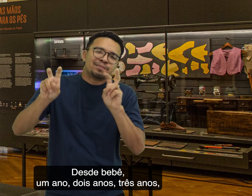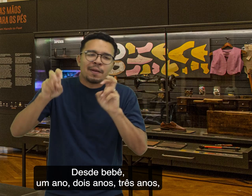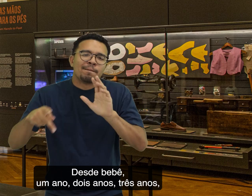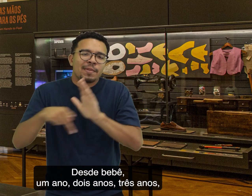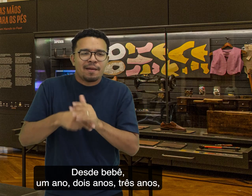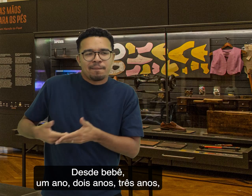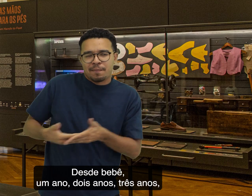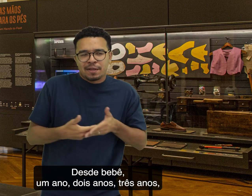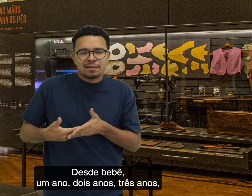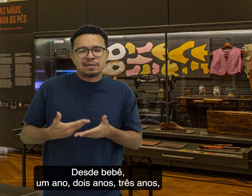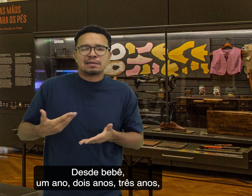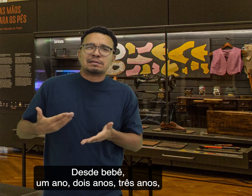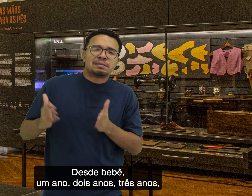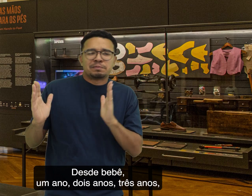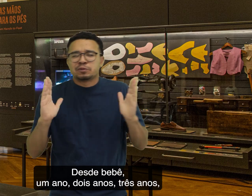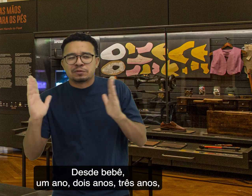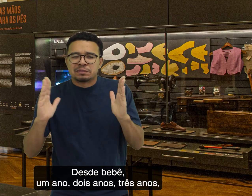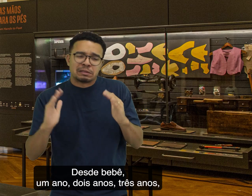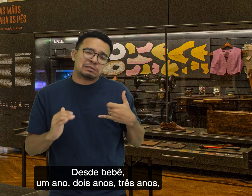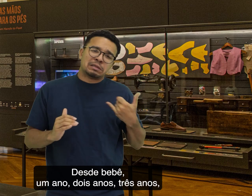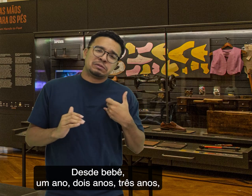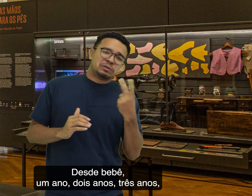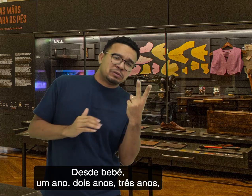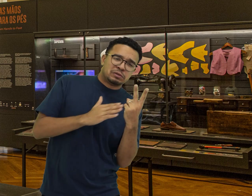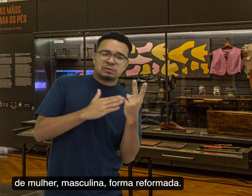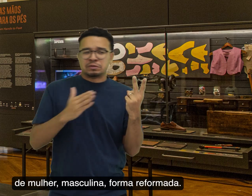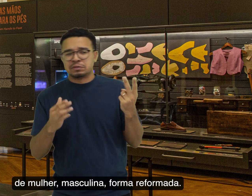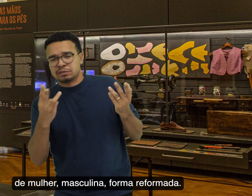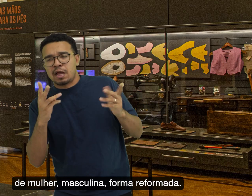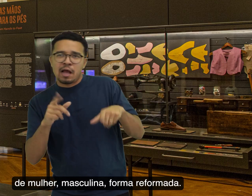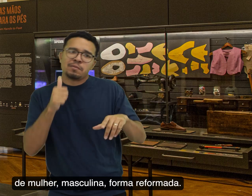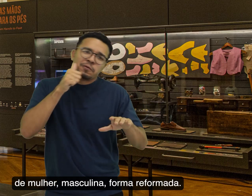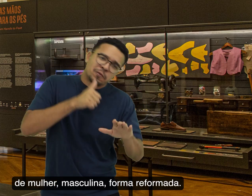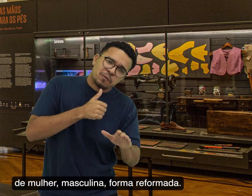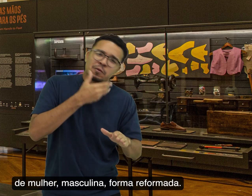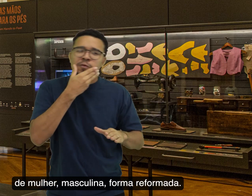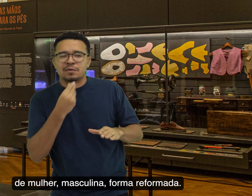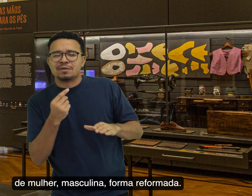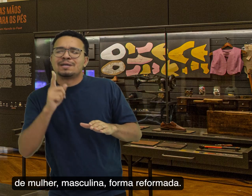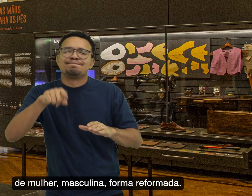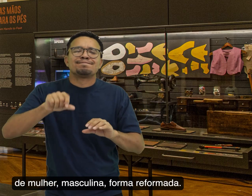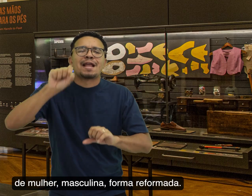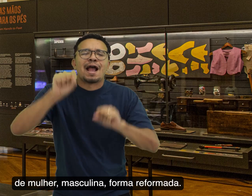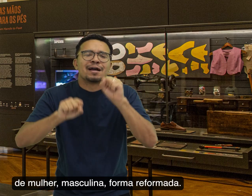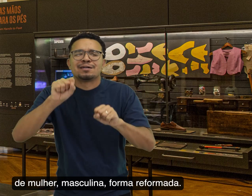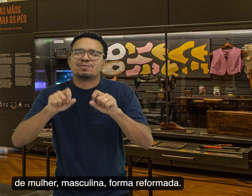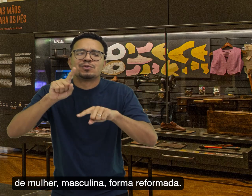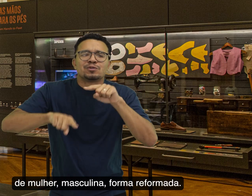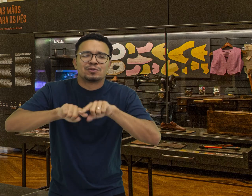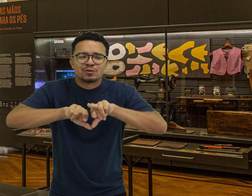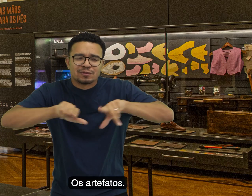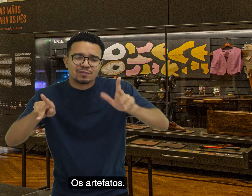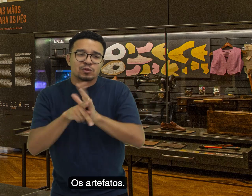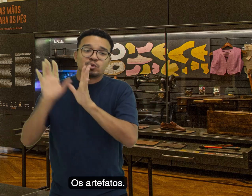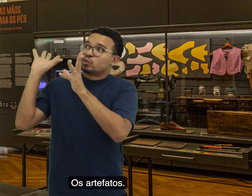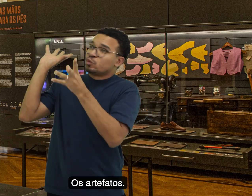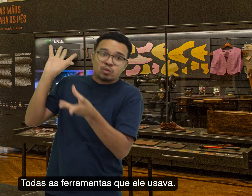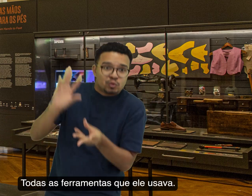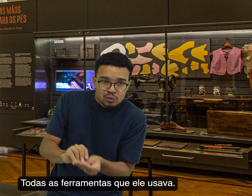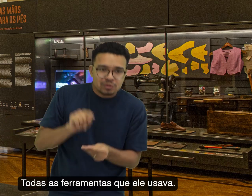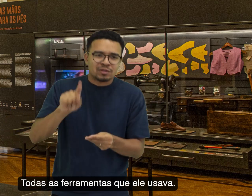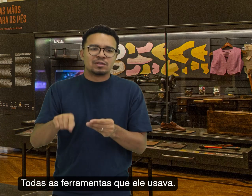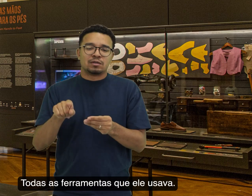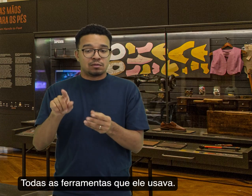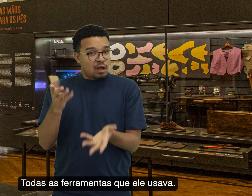são hoje. Desde bebê, 1 ano, 2 anos, 3 anos, de mulher, masculina, forma reformada,